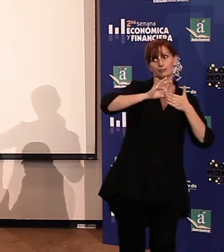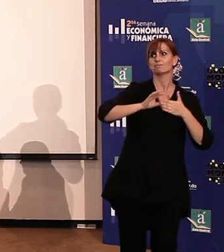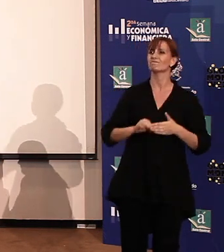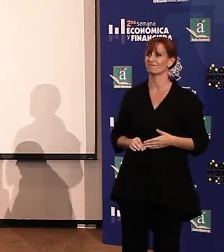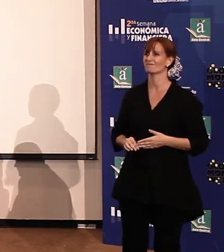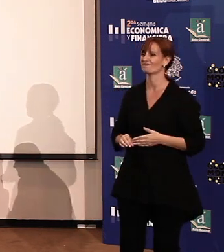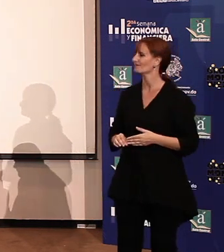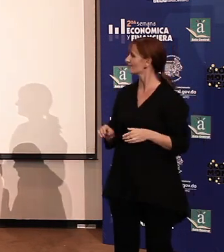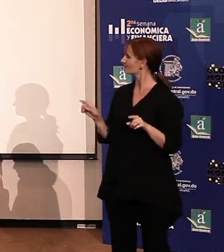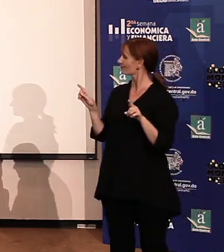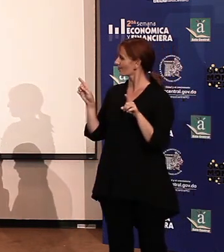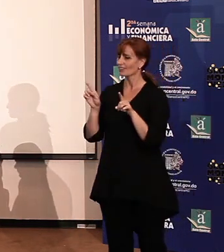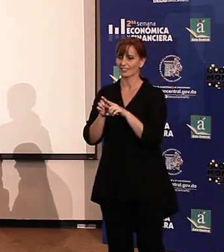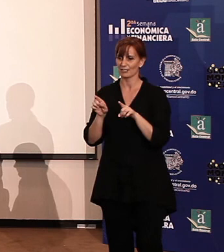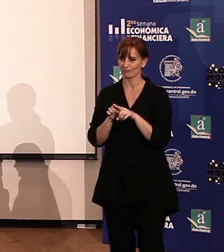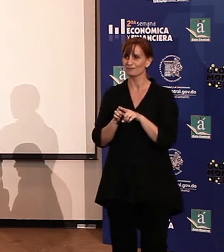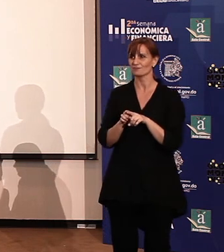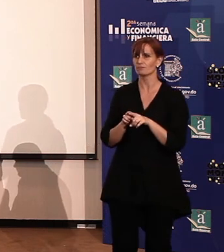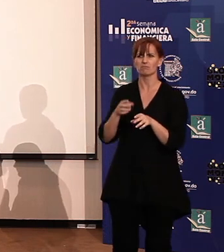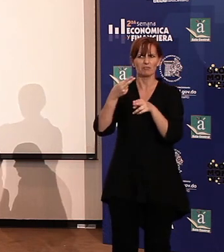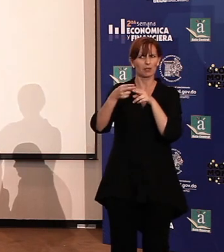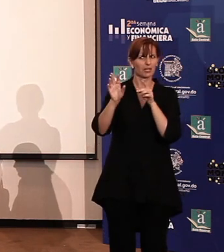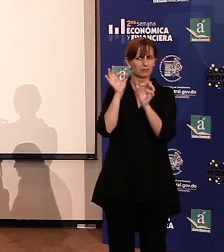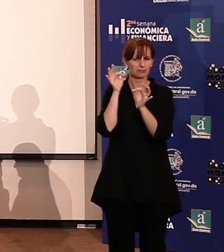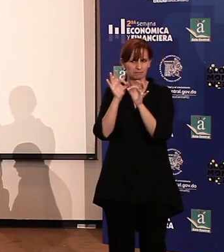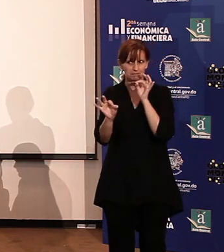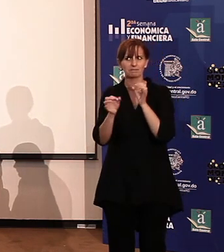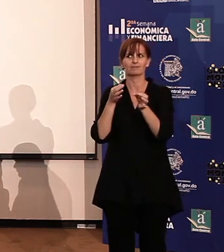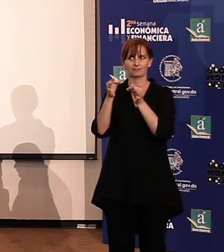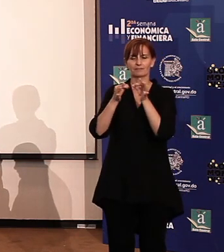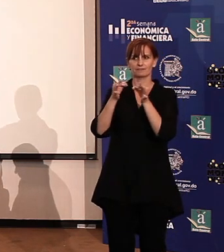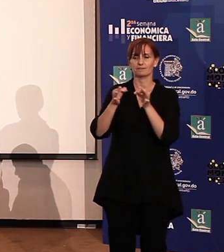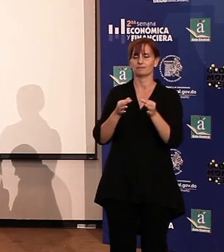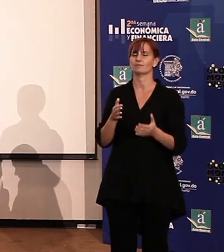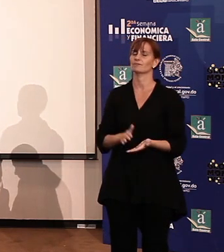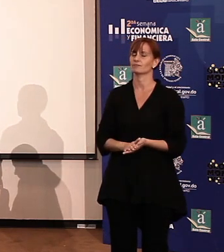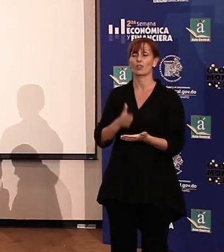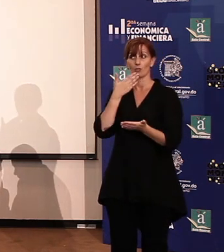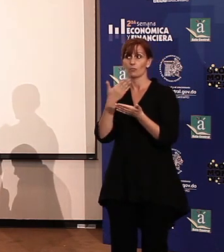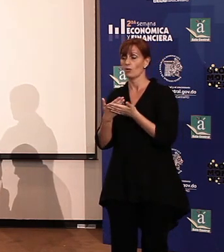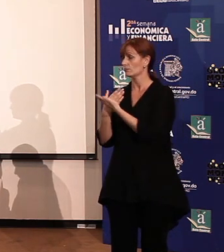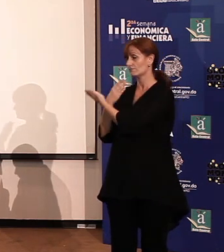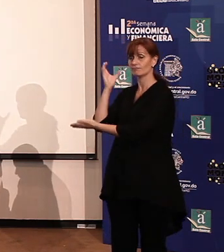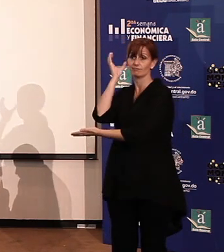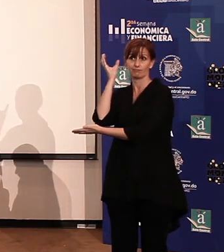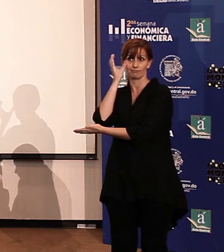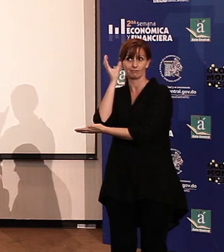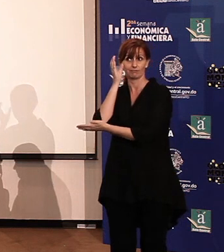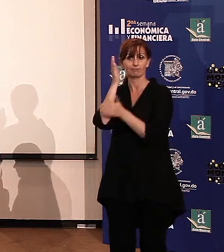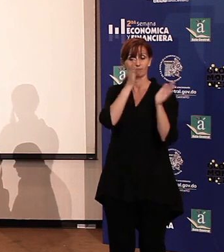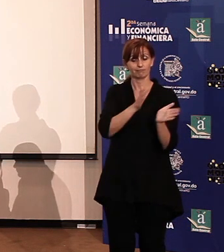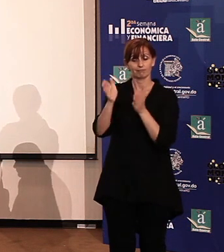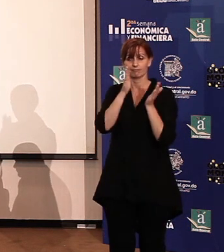brevemente apuntar que bueno César que están en esas gestiones y que deben